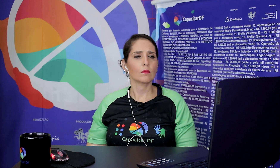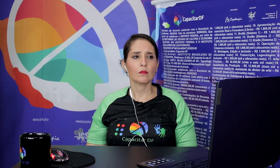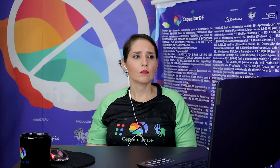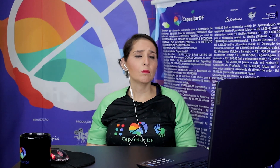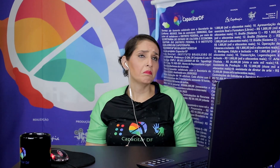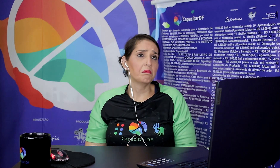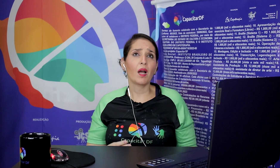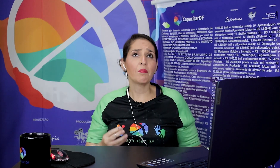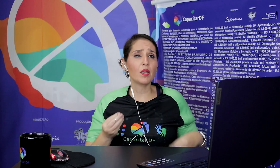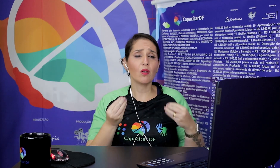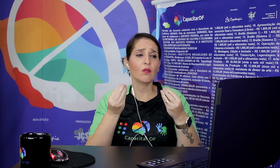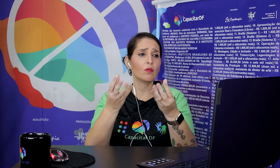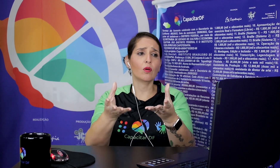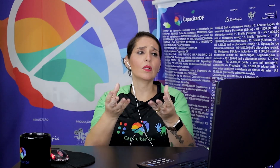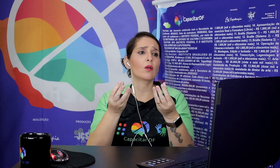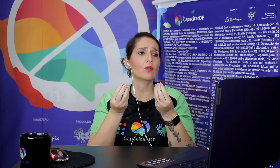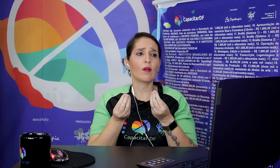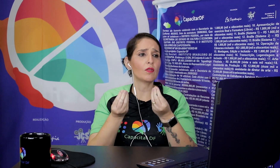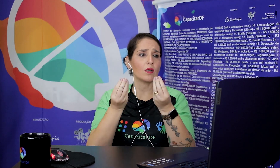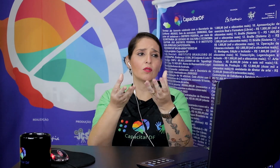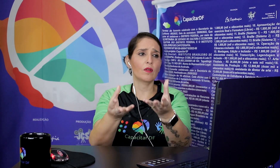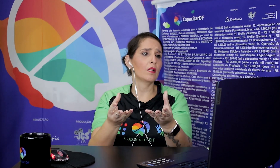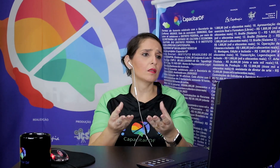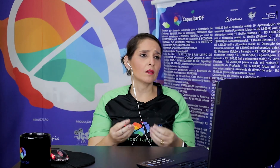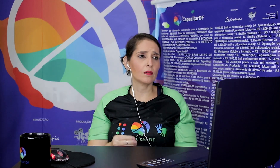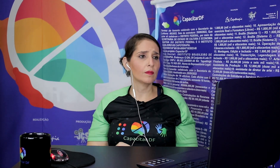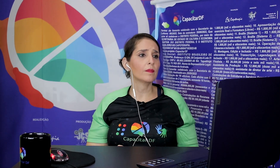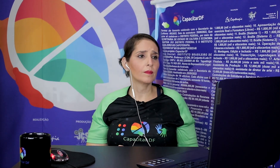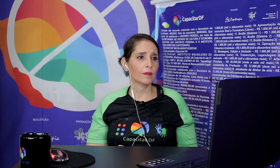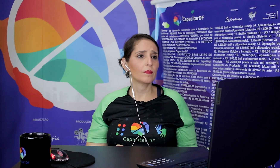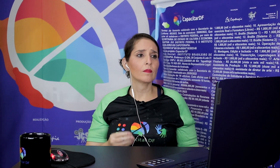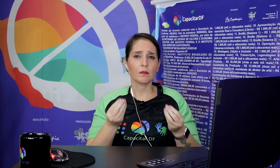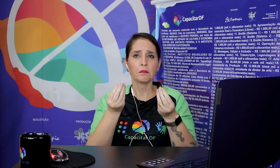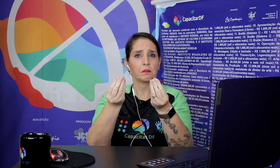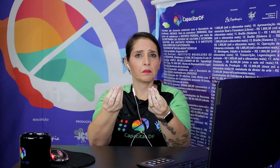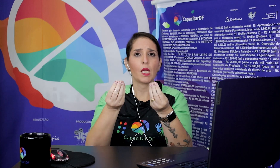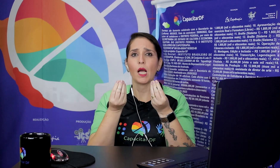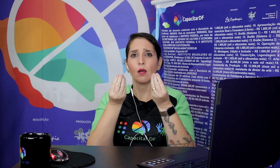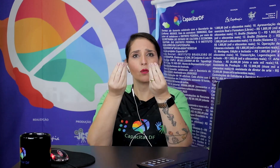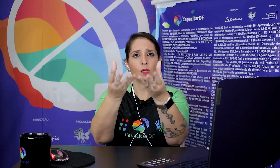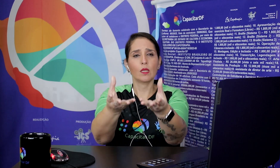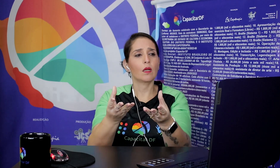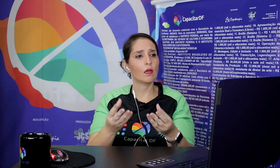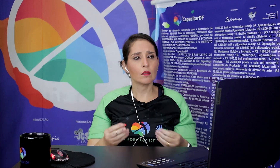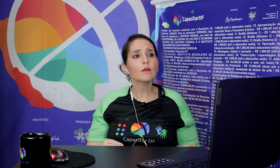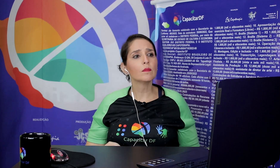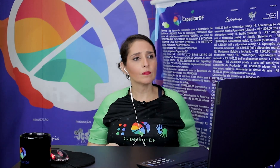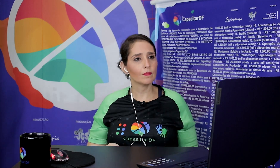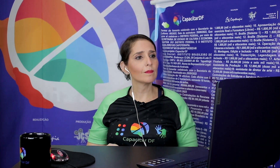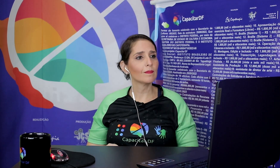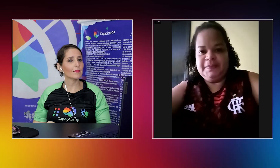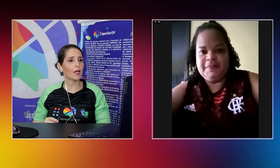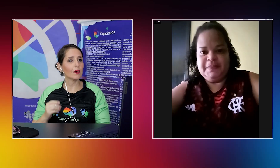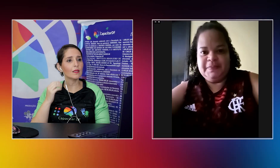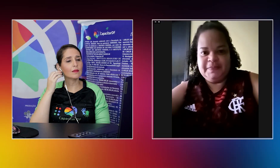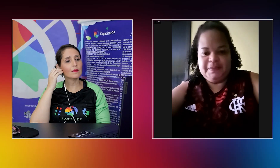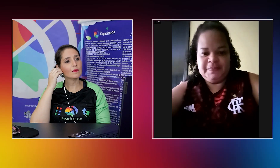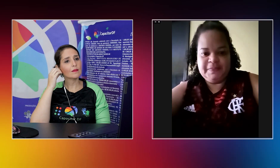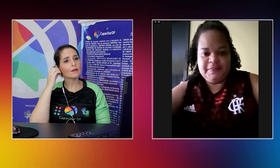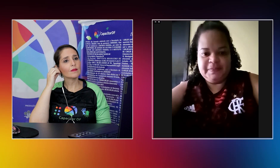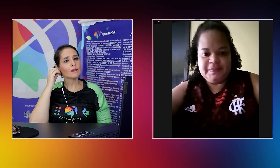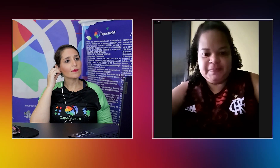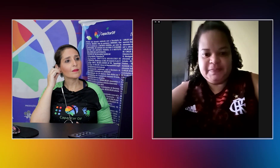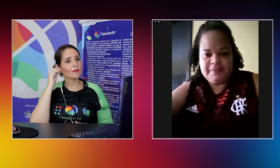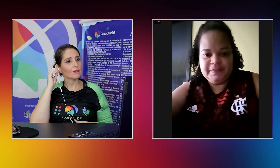então. Abrir ou não, não vai fazer diferença. Tá, Dar obrigada. ou entregar. Nada.